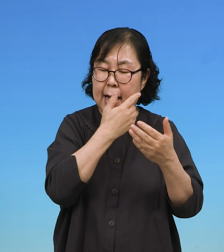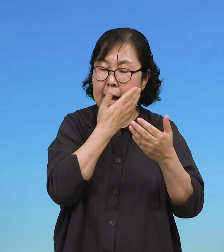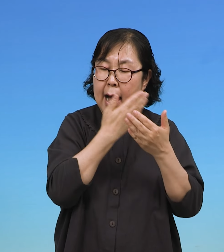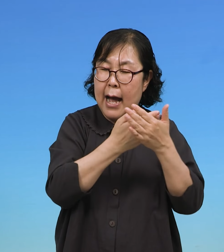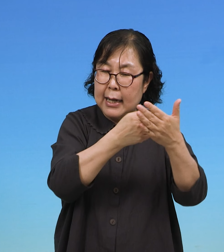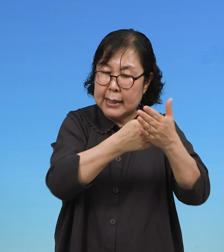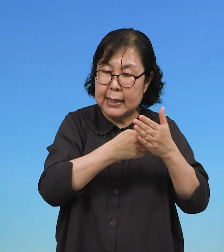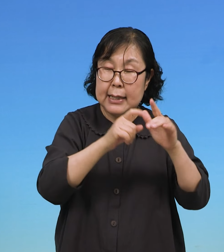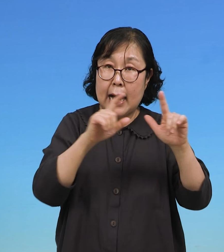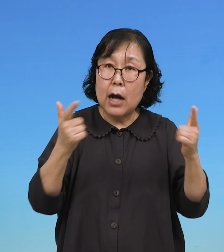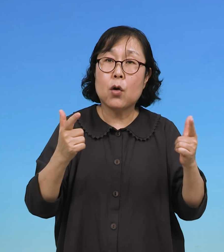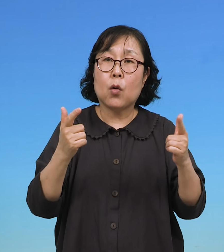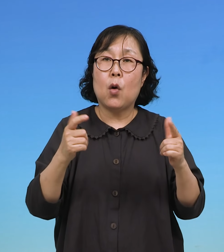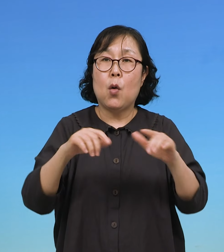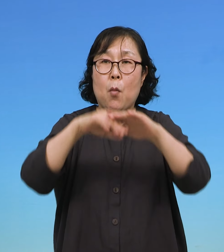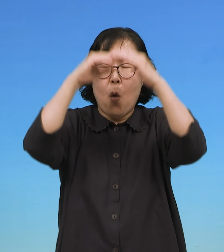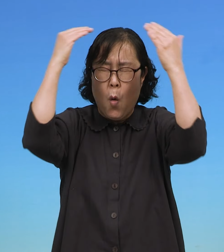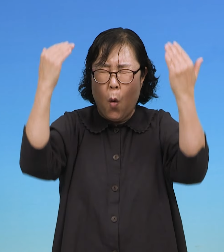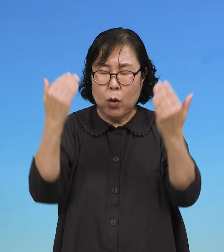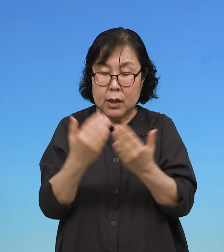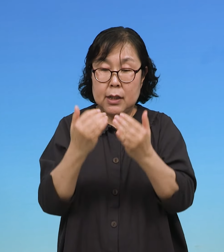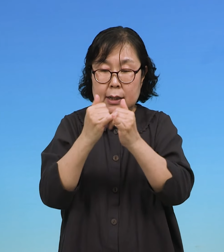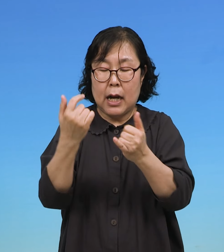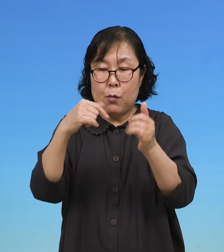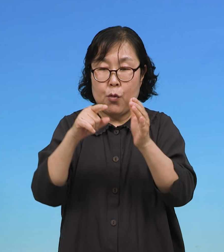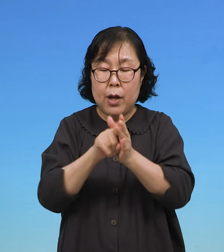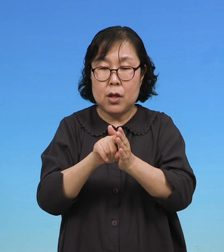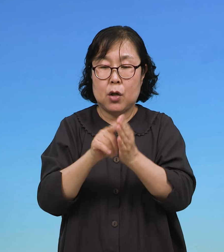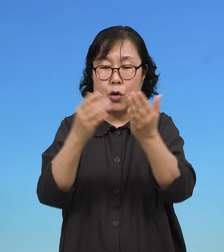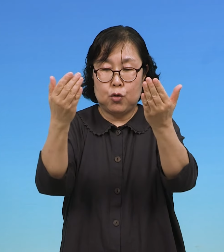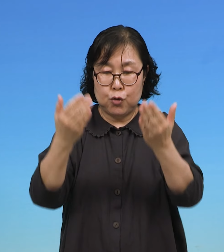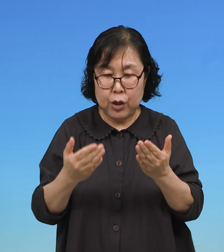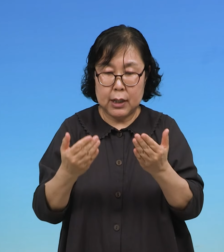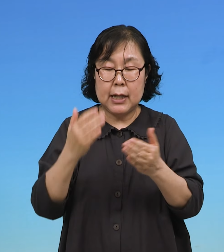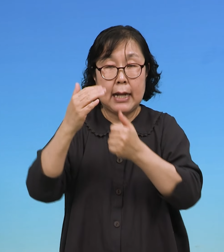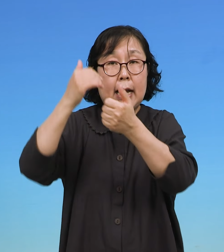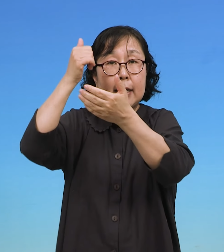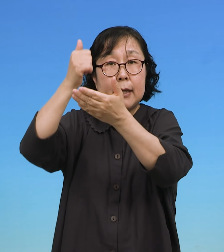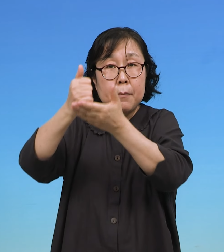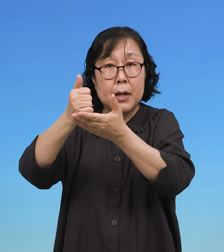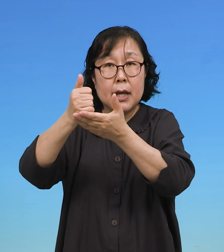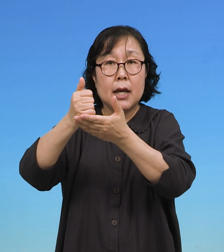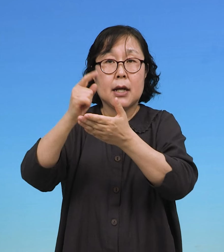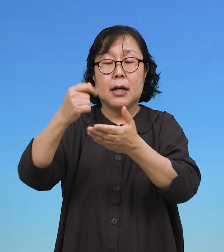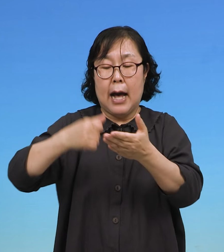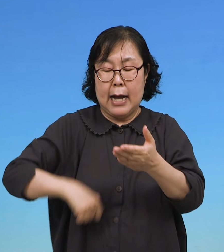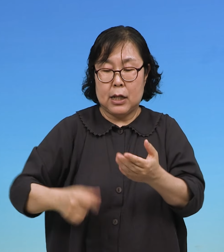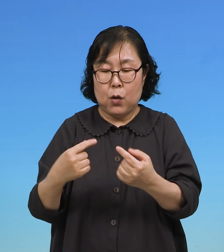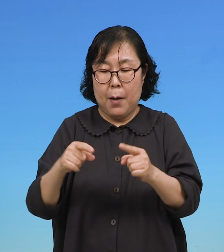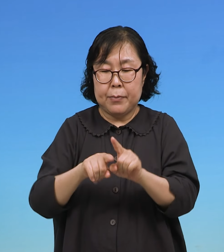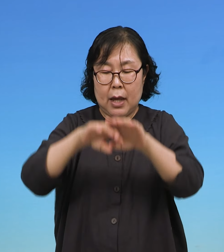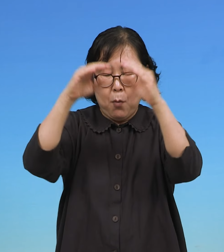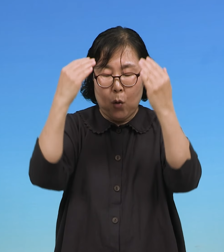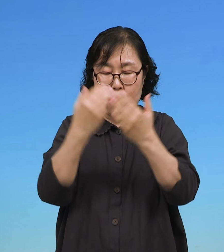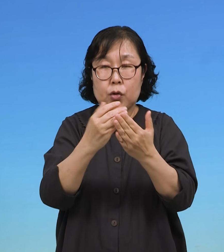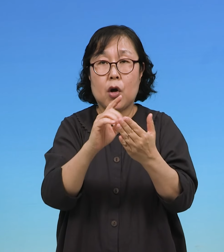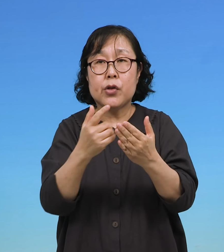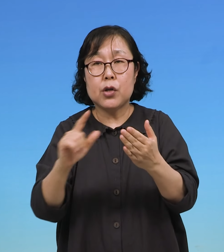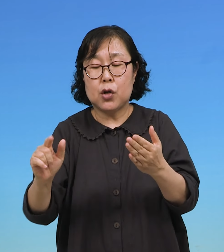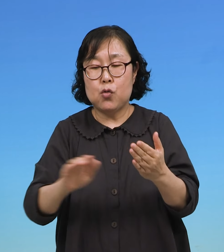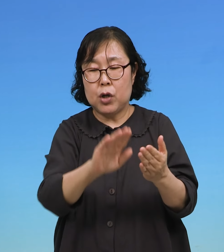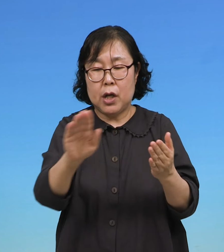내주시니가 어찌 그 아들과 함께 모든 것을 우리에게 주시지 아니하겠느냐. 십자가를